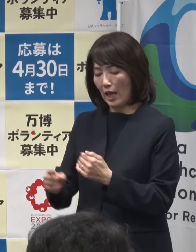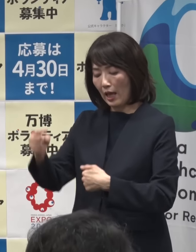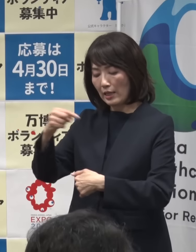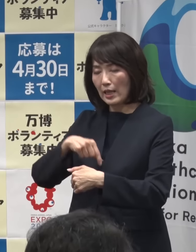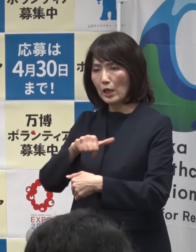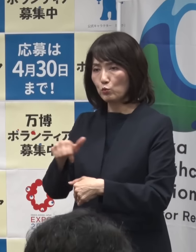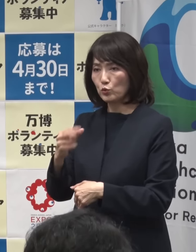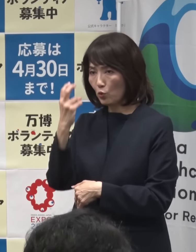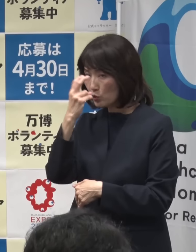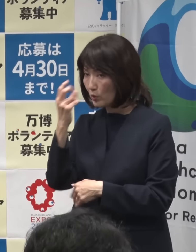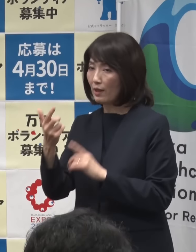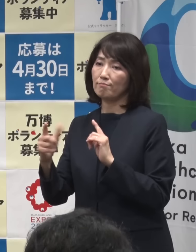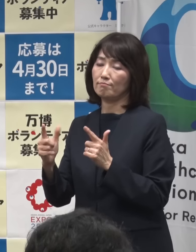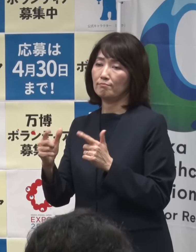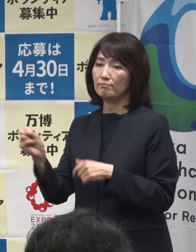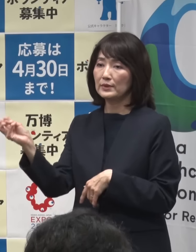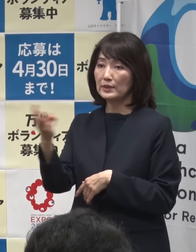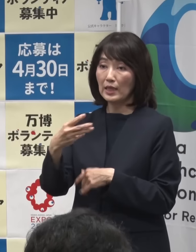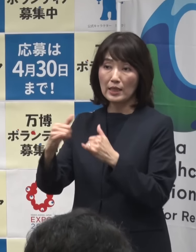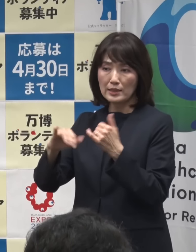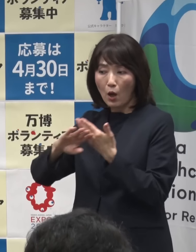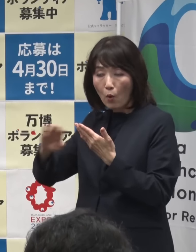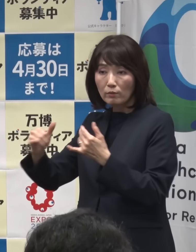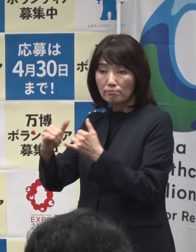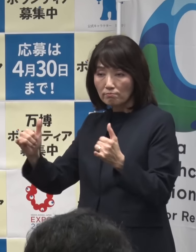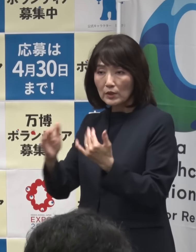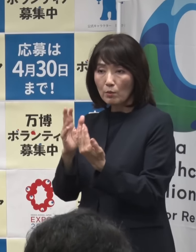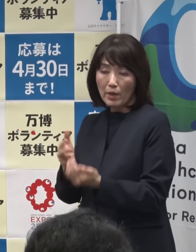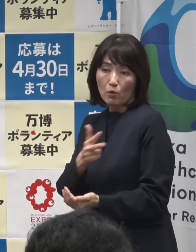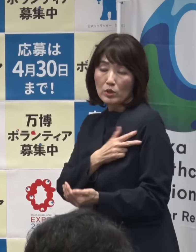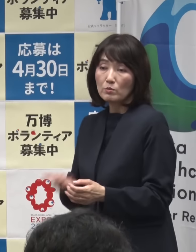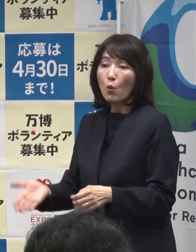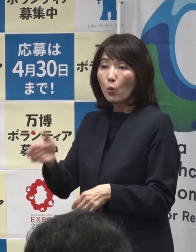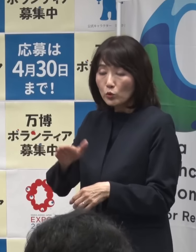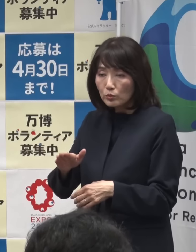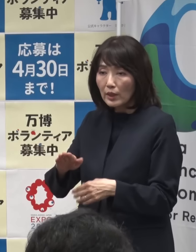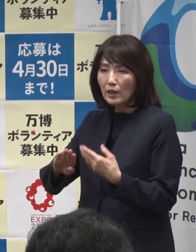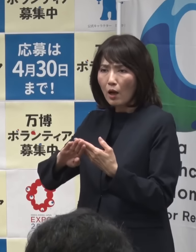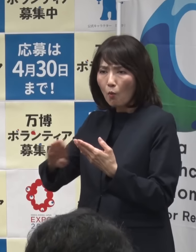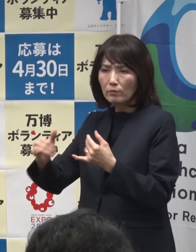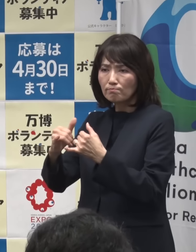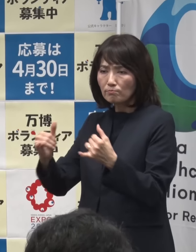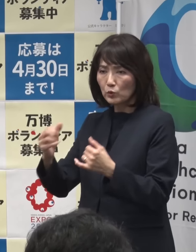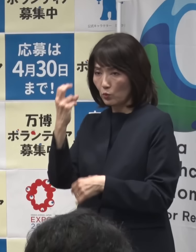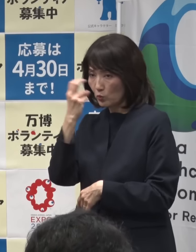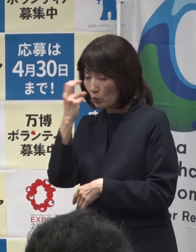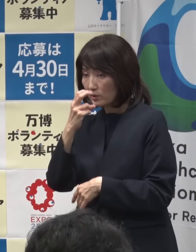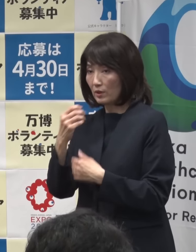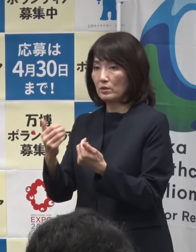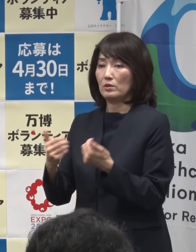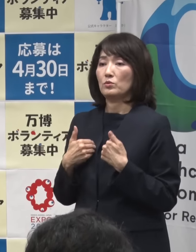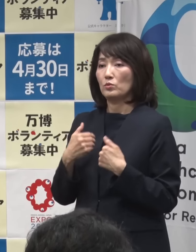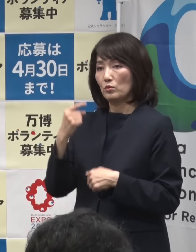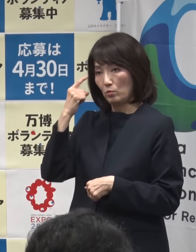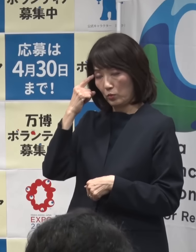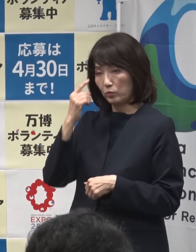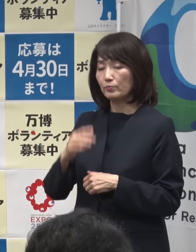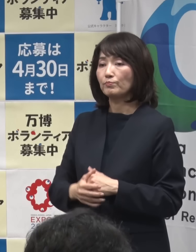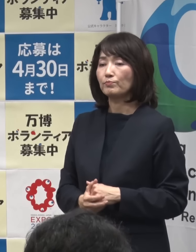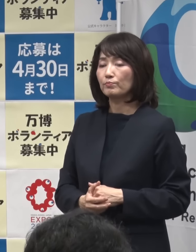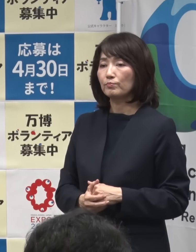部の調査ではなくて第三者、弁護士も含めた外部による第三者委員会による調査、これが必要なんだろうと思います。で実